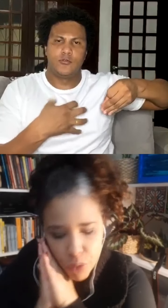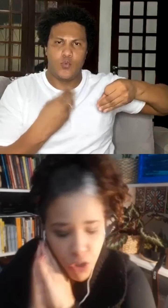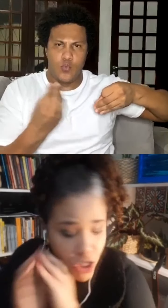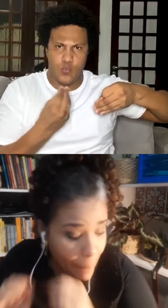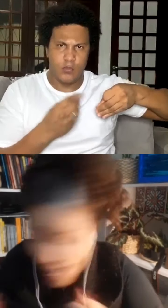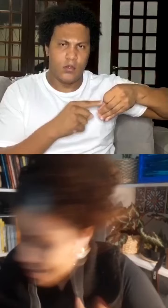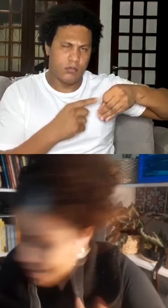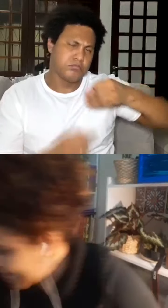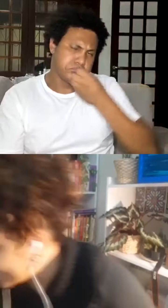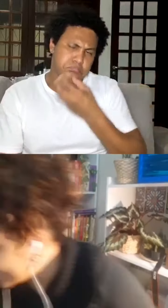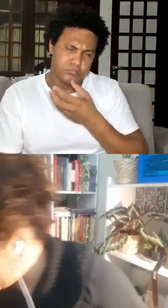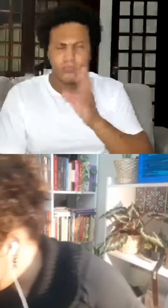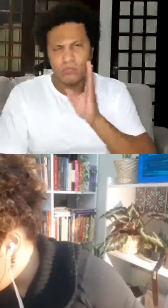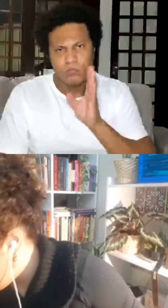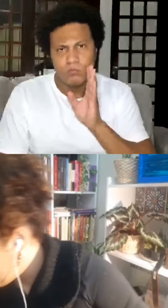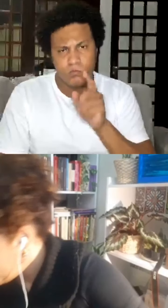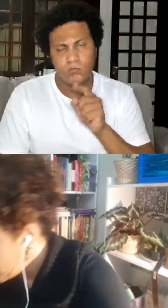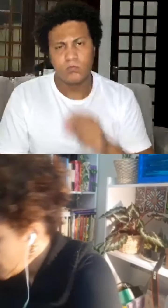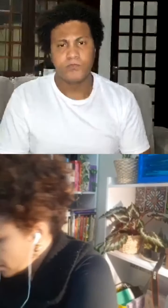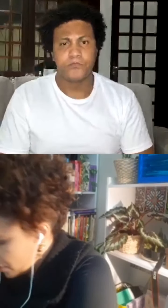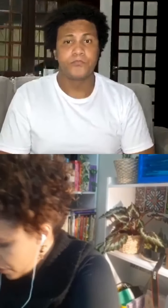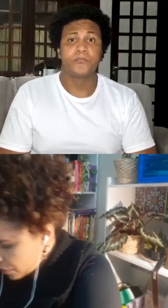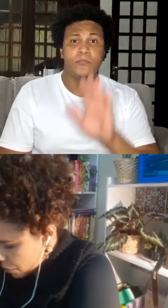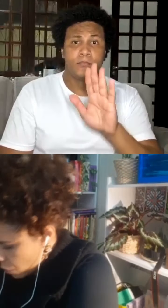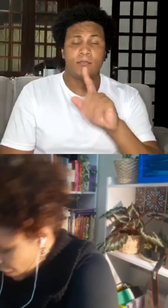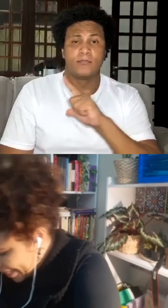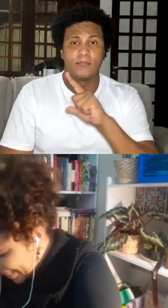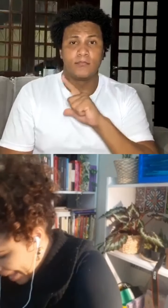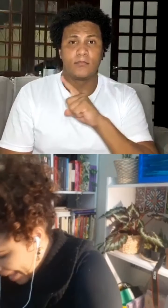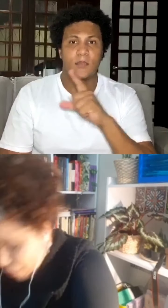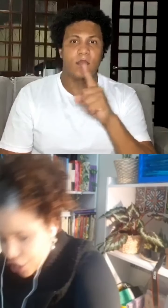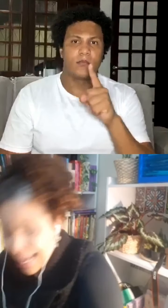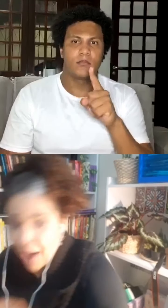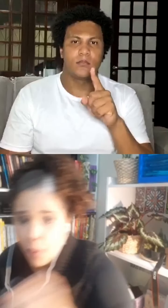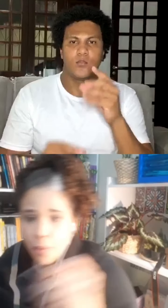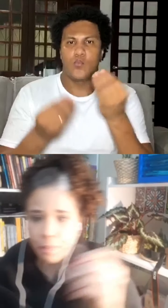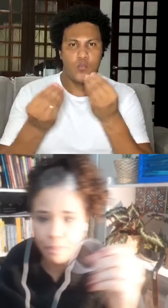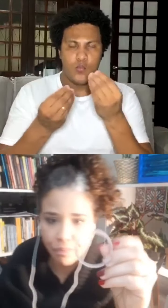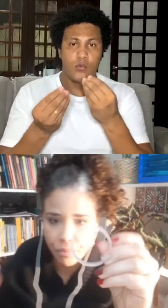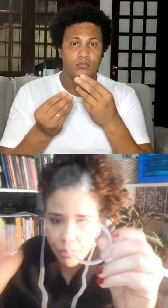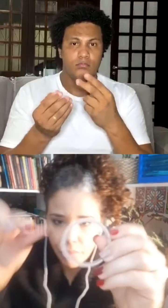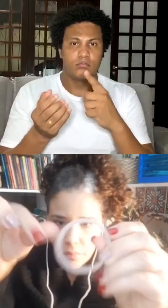femininos também existe o anel vaginal,